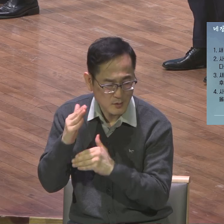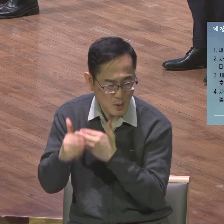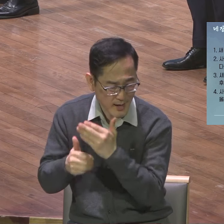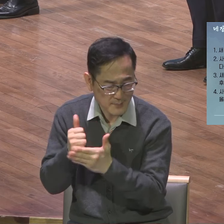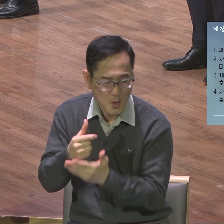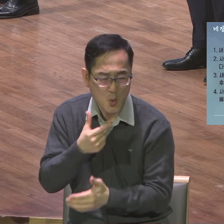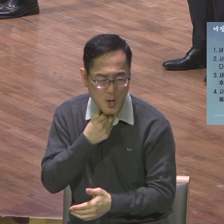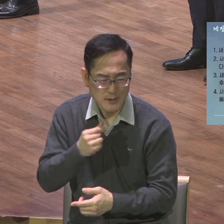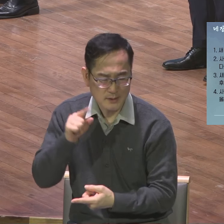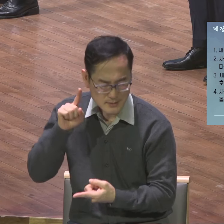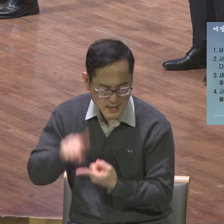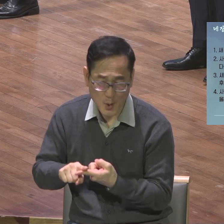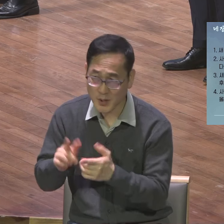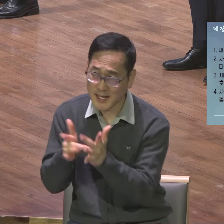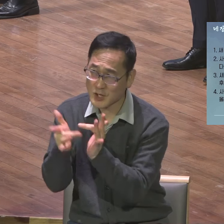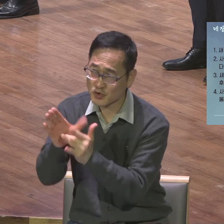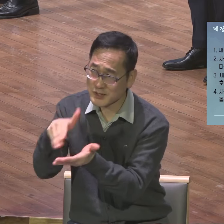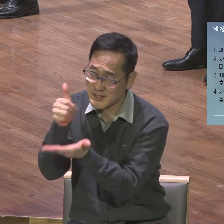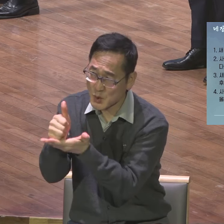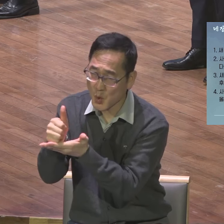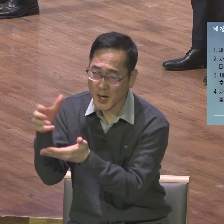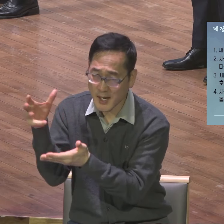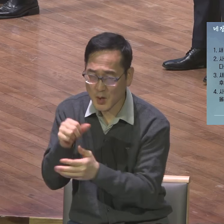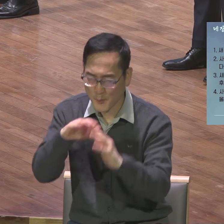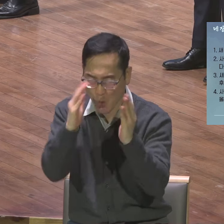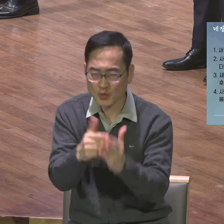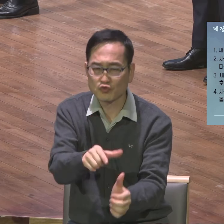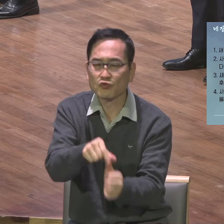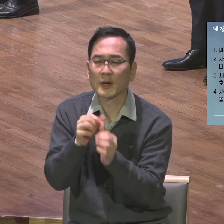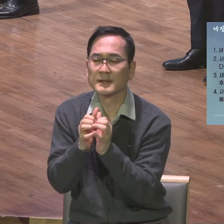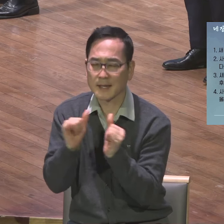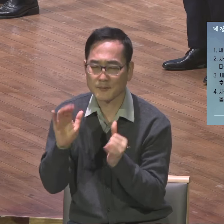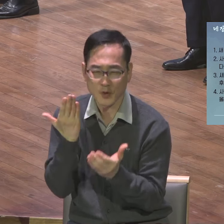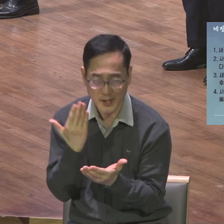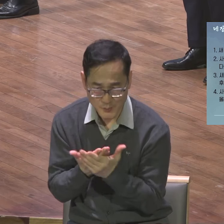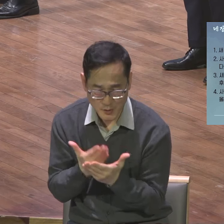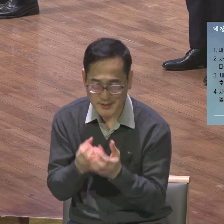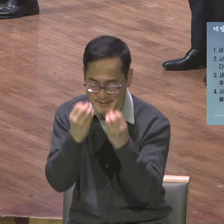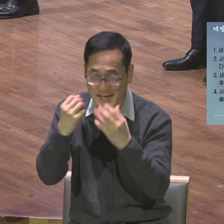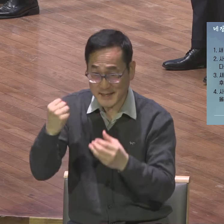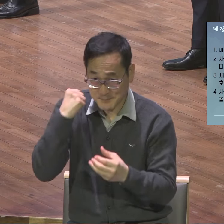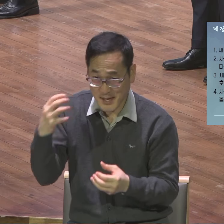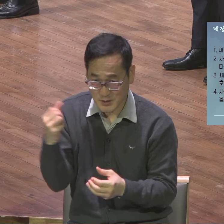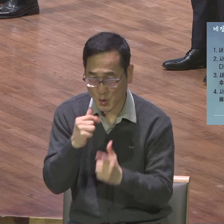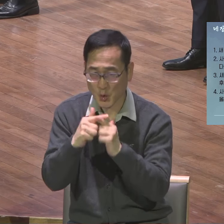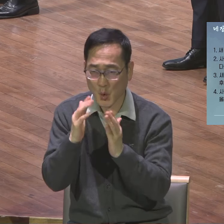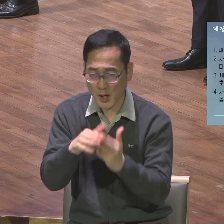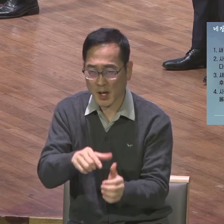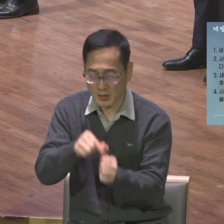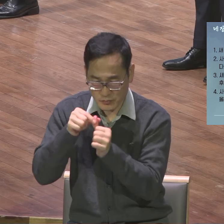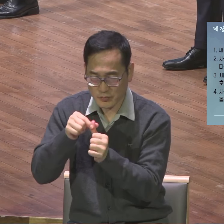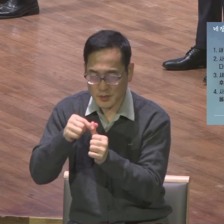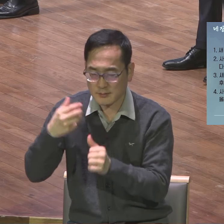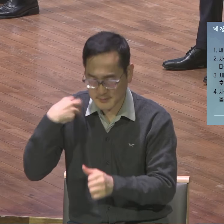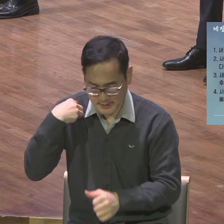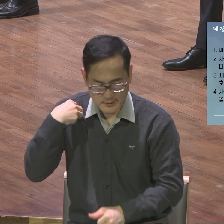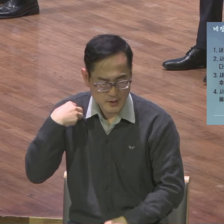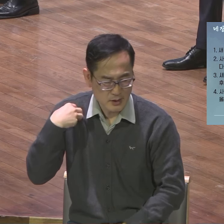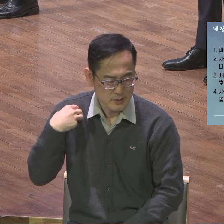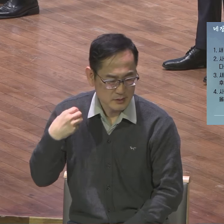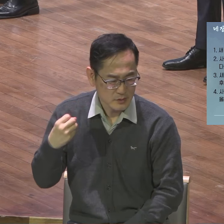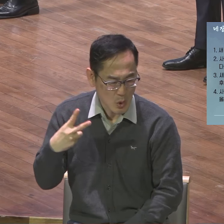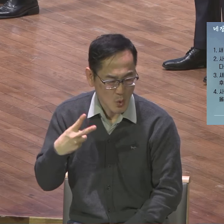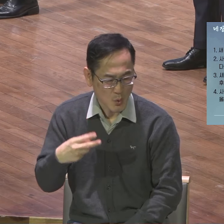예수 그리스도로 모두를 살리는 교회 되게 하여 주옵소서. 새 힘을 가지고 교회를 살리는 주직자들 되며 힘을